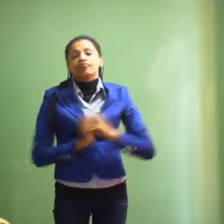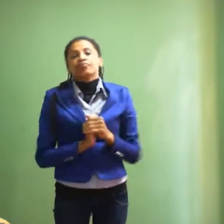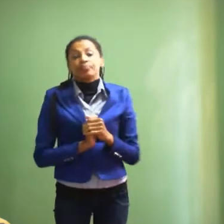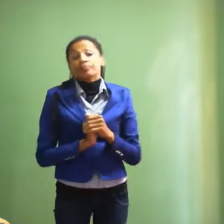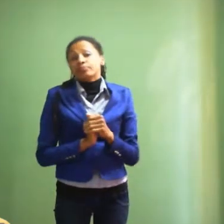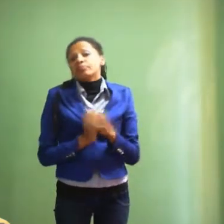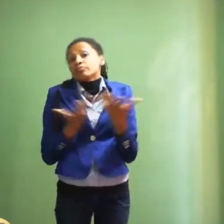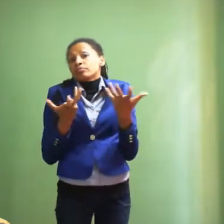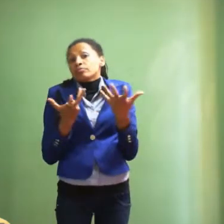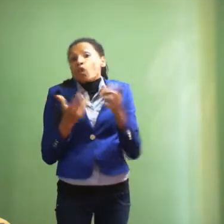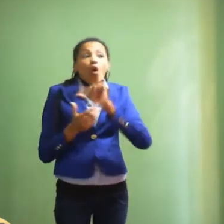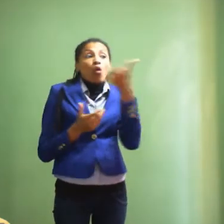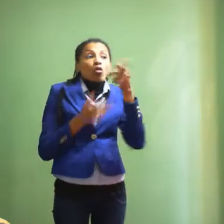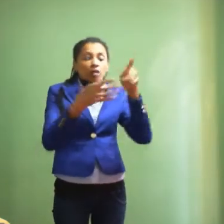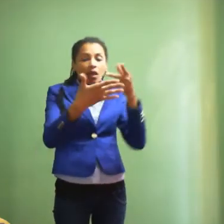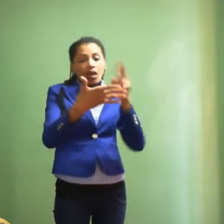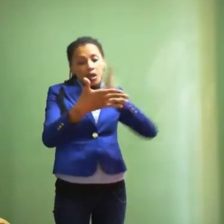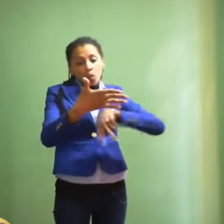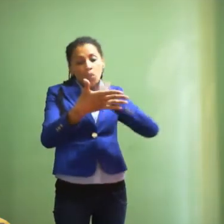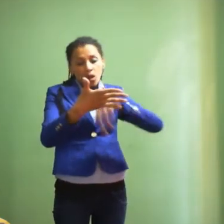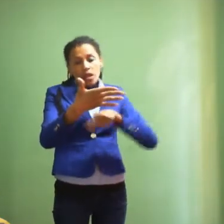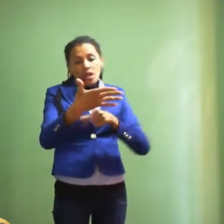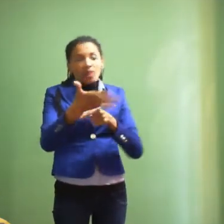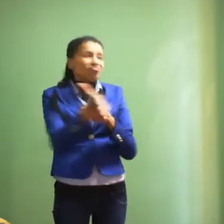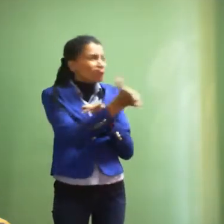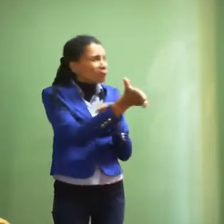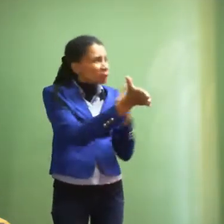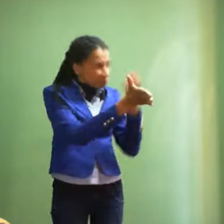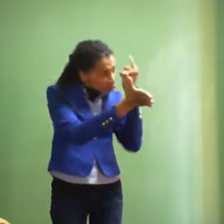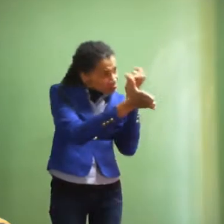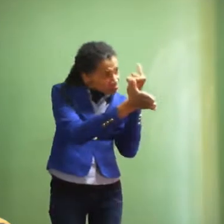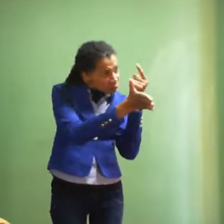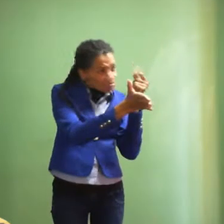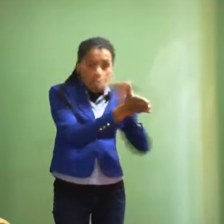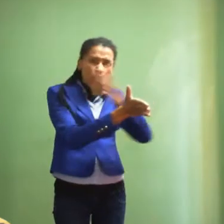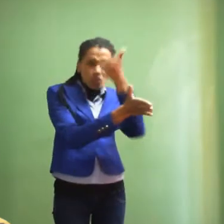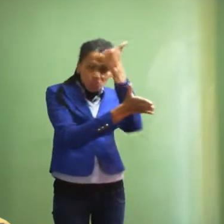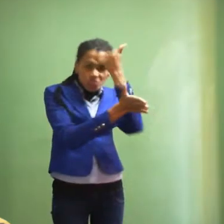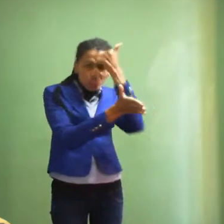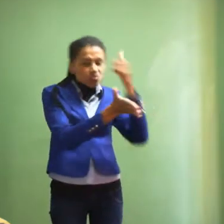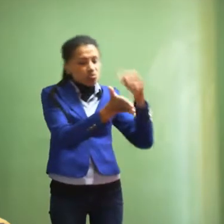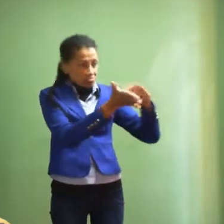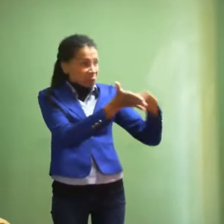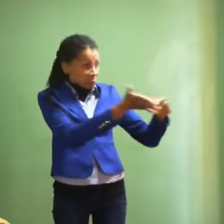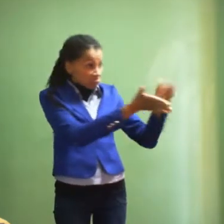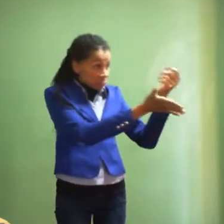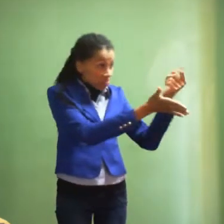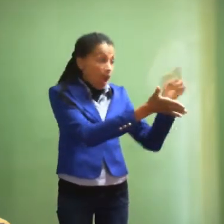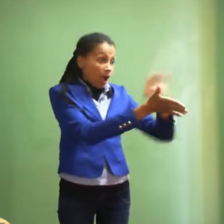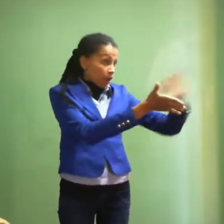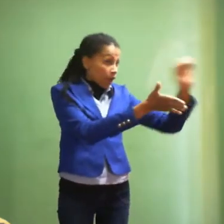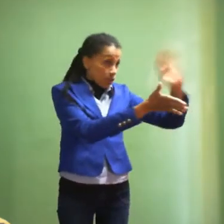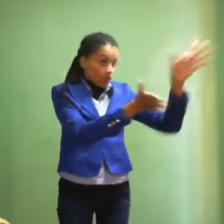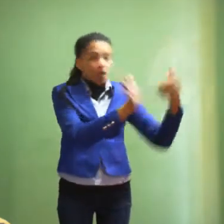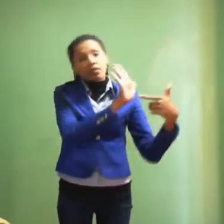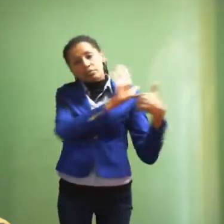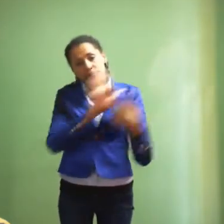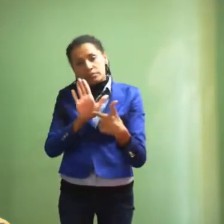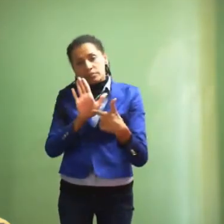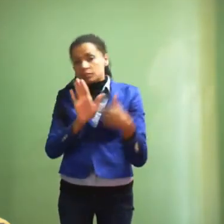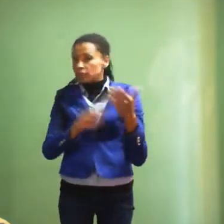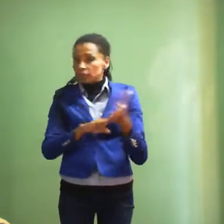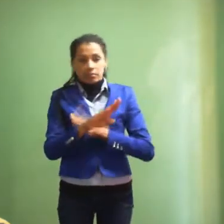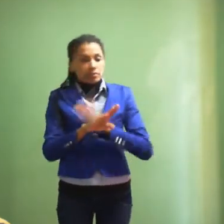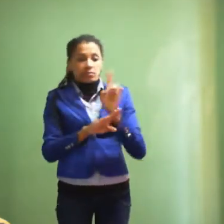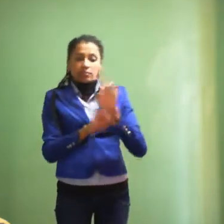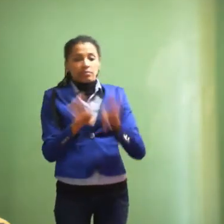la posibilidad de que alguien lo revise, que otros compañeros lo miren antes de exponerlo a los estudiantes, sería muy pertinente